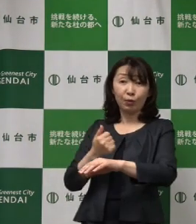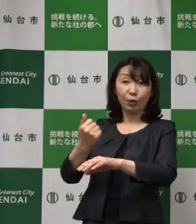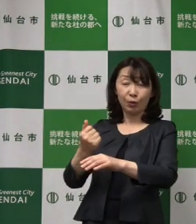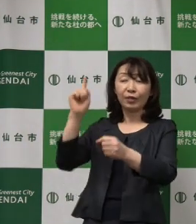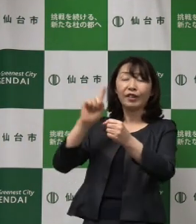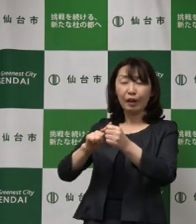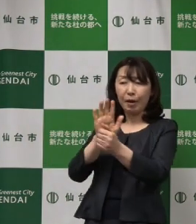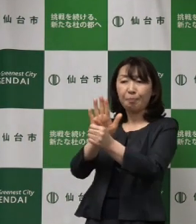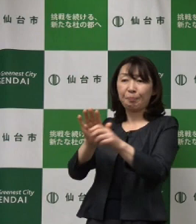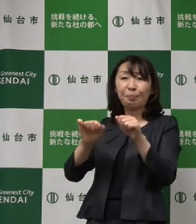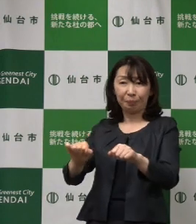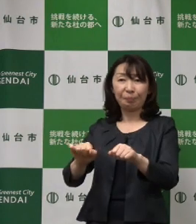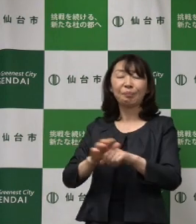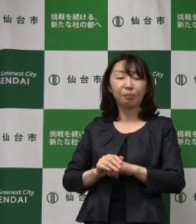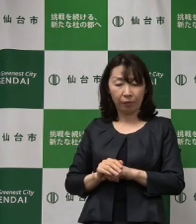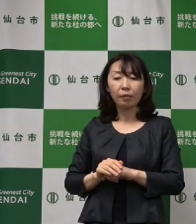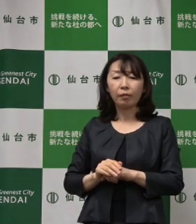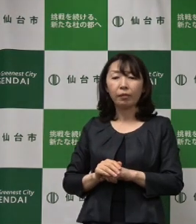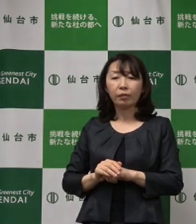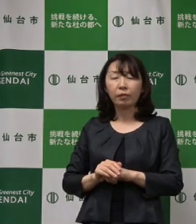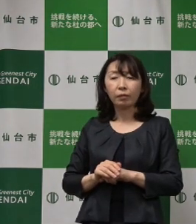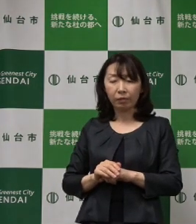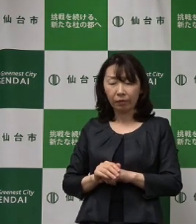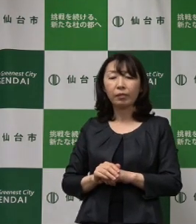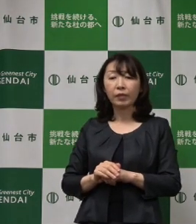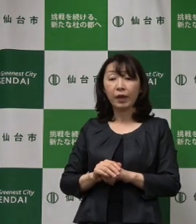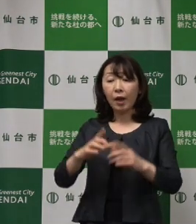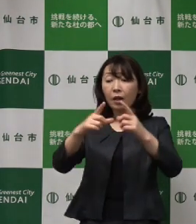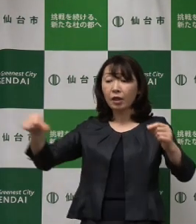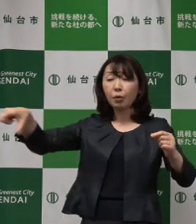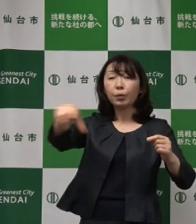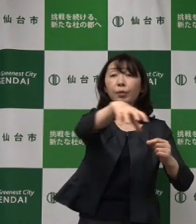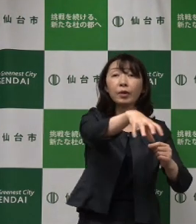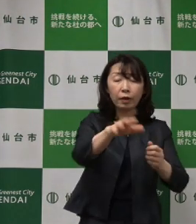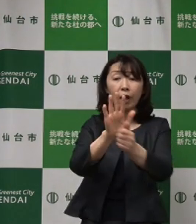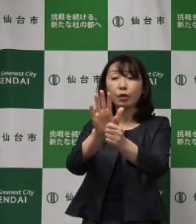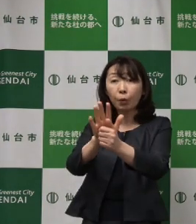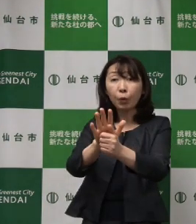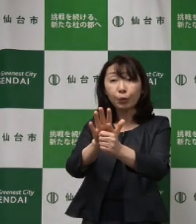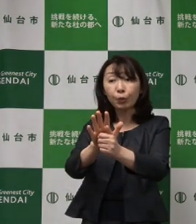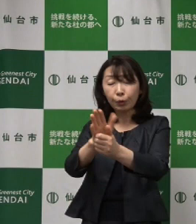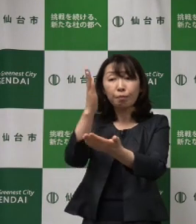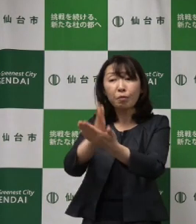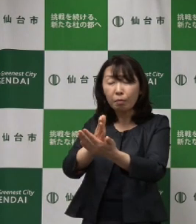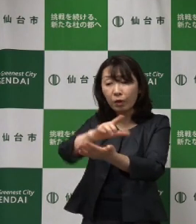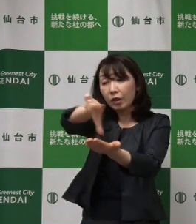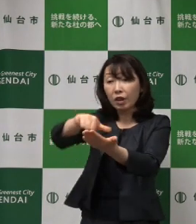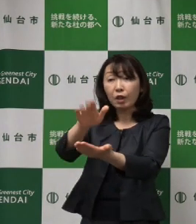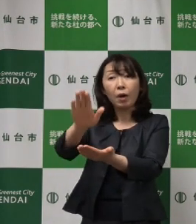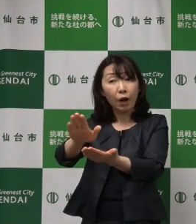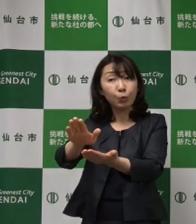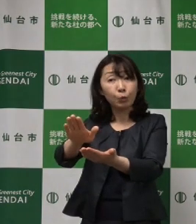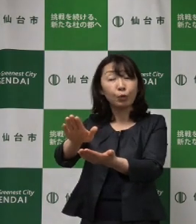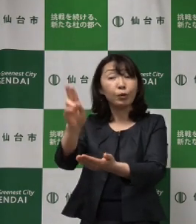ではホストタウンを中止するという動きもあるというふうに聞いておりますが、仙台、イタリア、キ